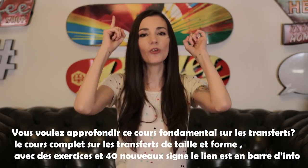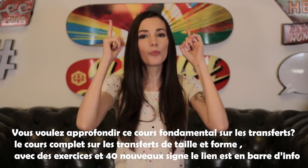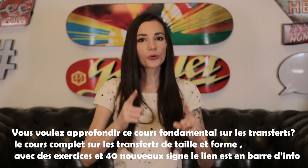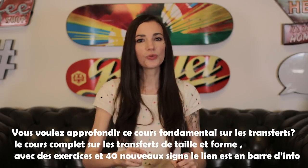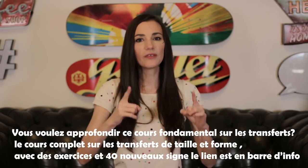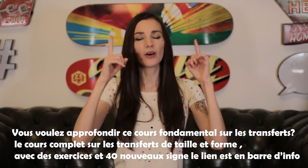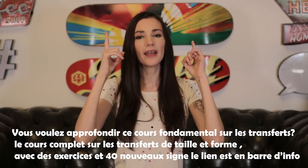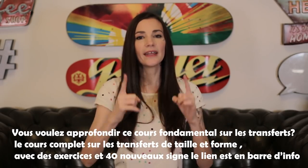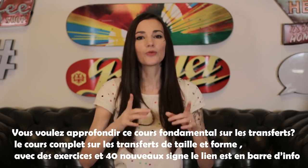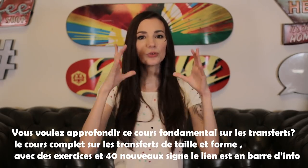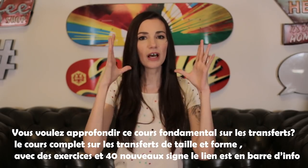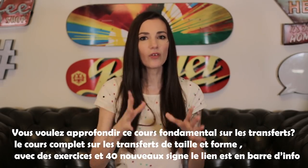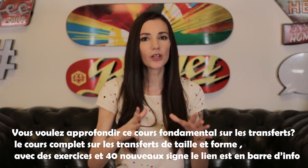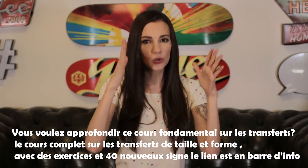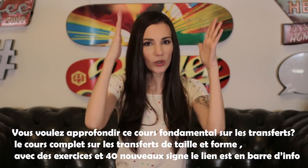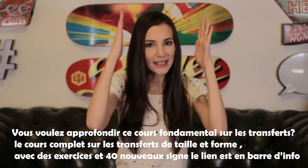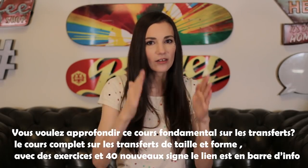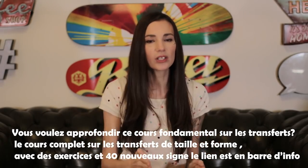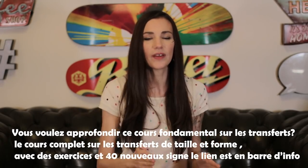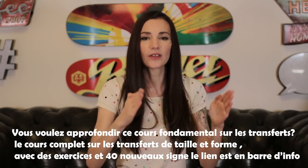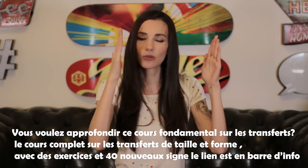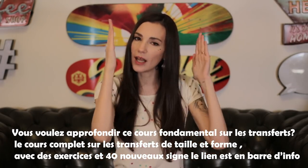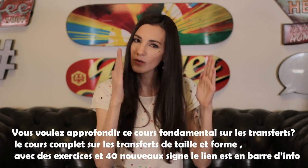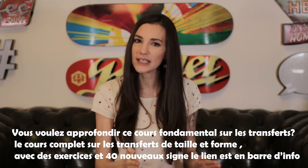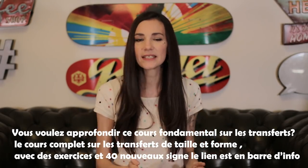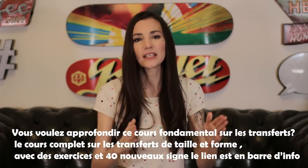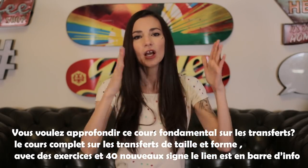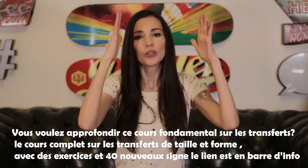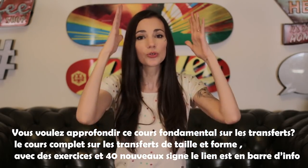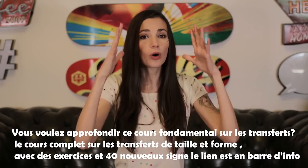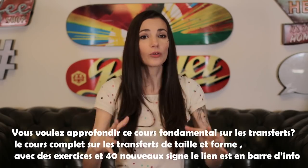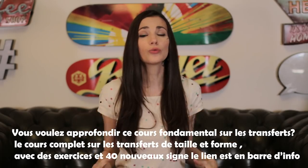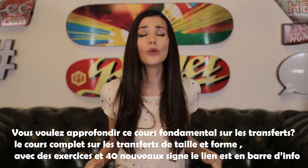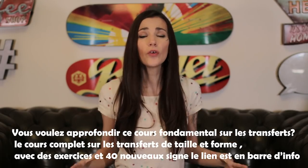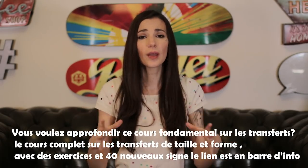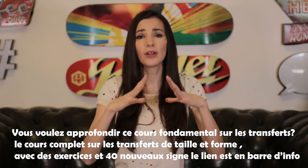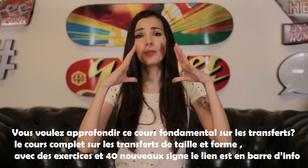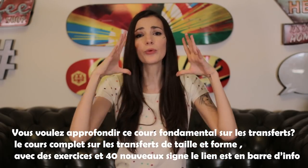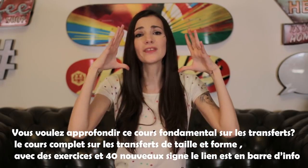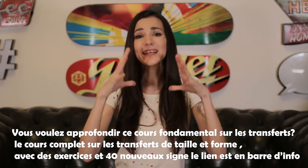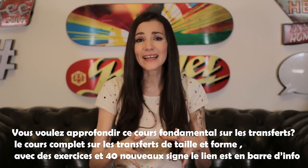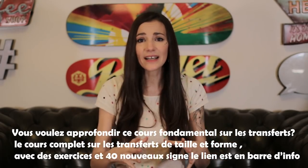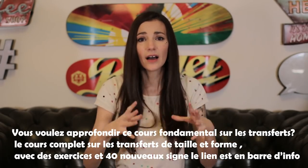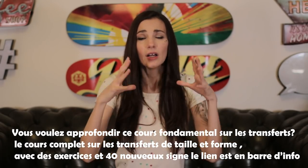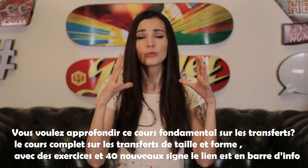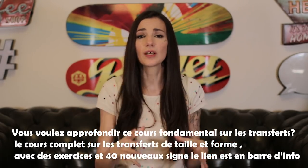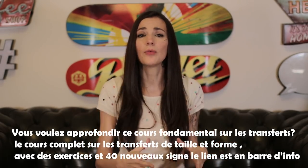le poursuivre et tout savoir sur les transferts, sur la langue des signes, sur tout le vocabulaire pour décrire tout